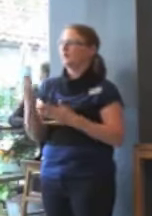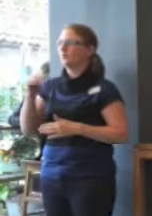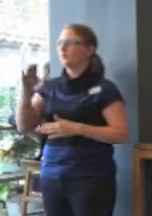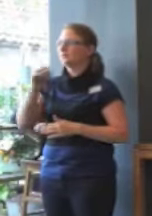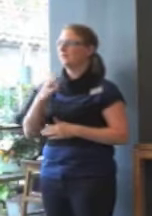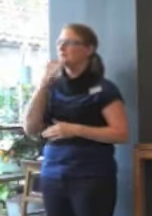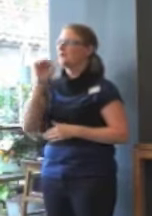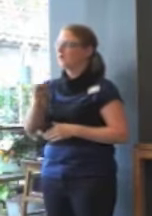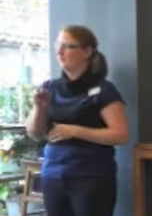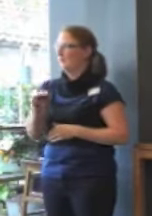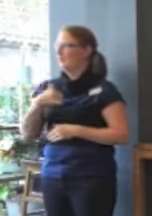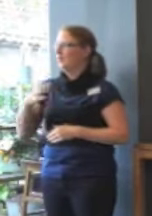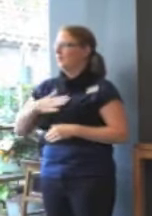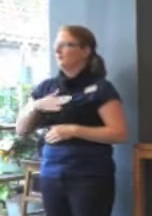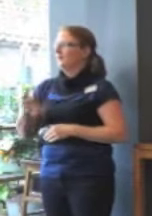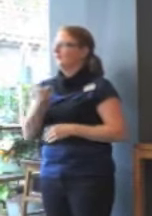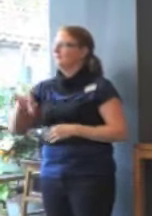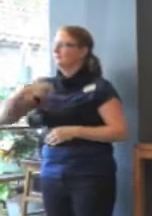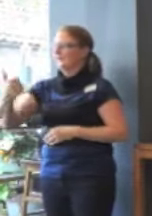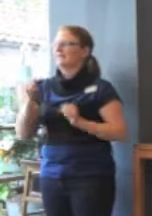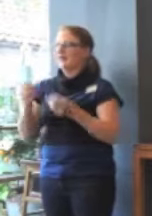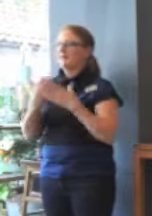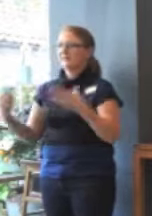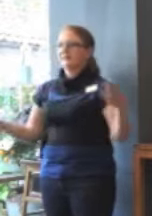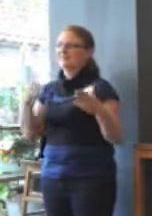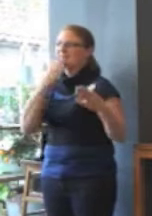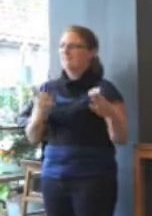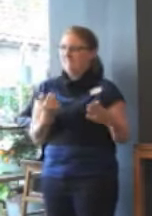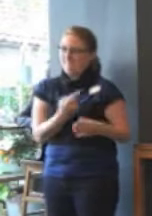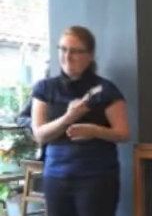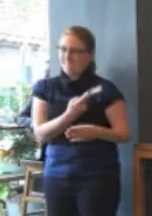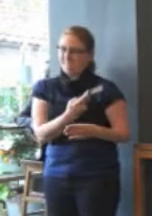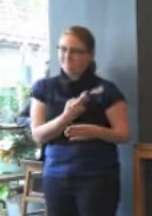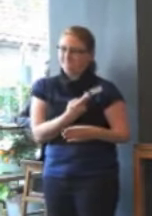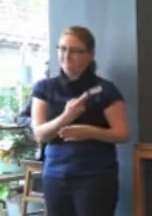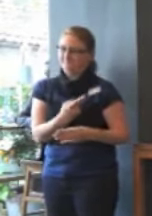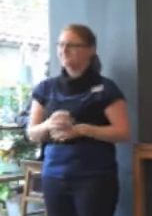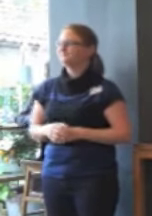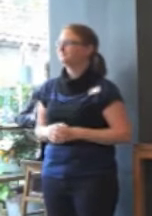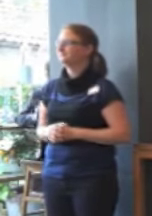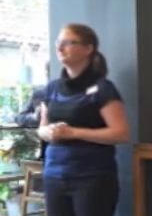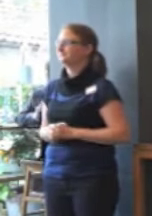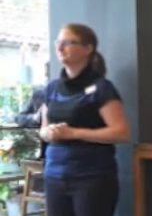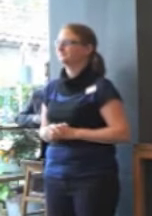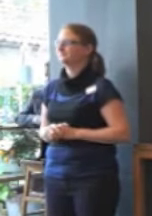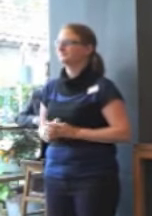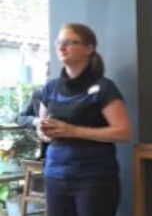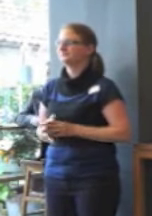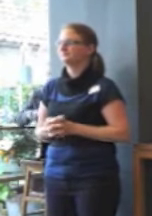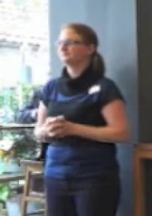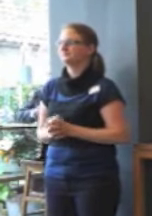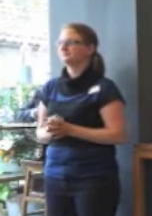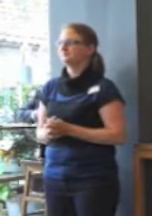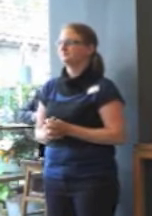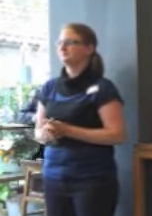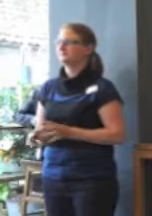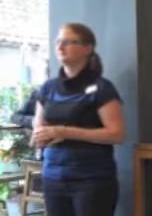om. Men jag vill att ni själva presenterar er inledningsvis.